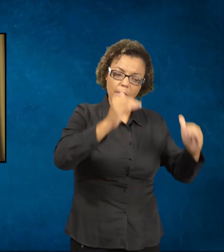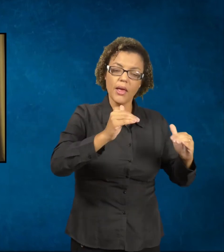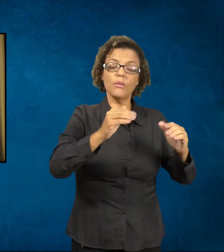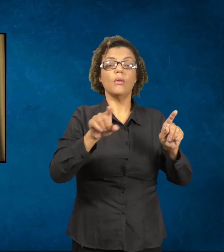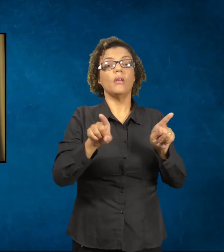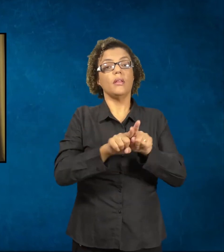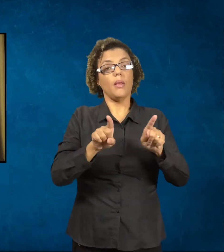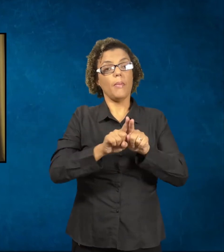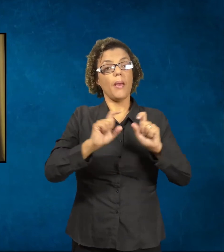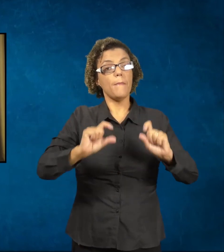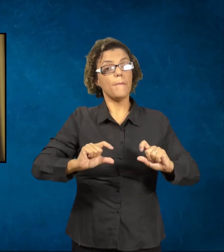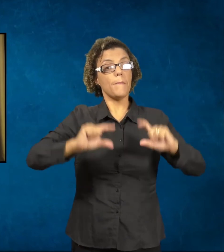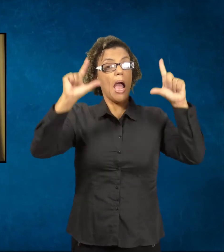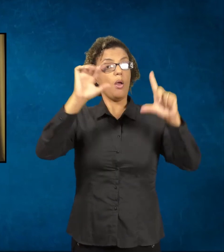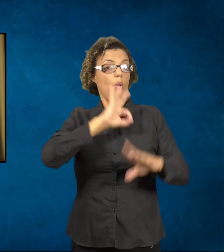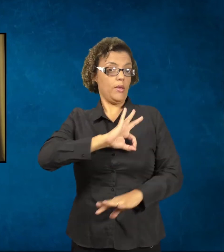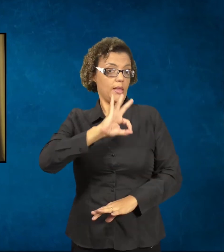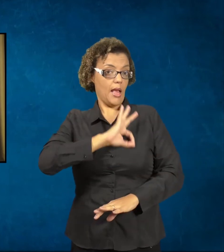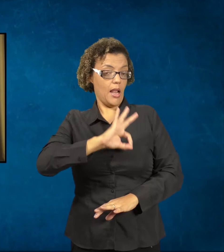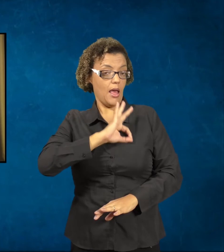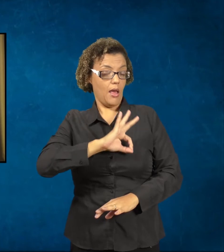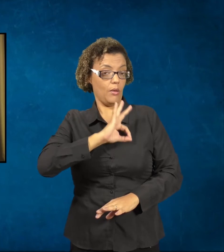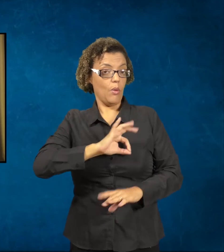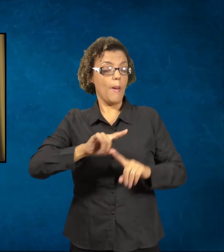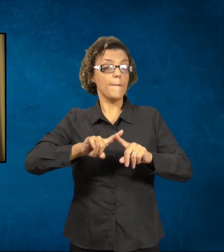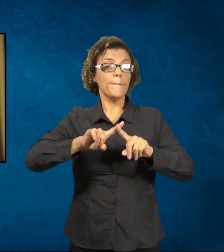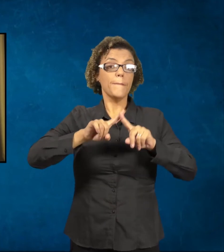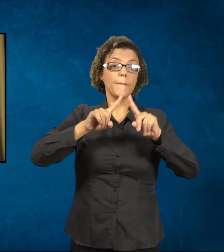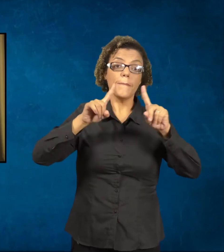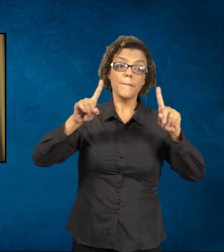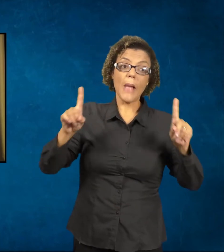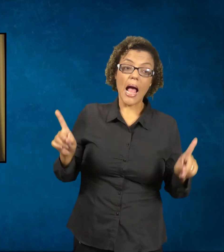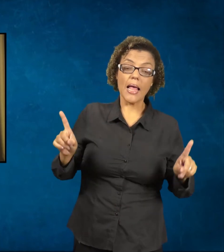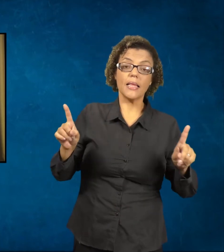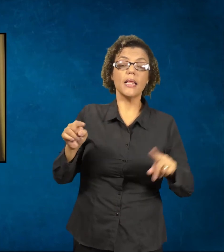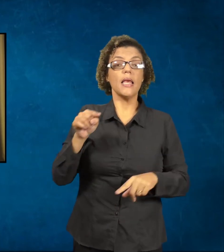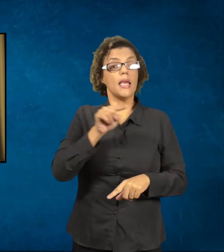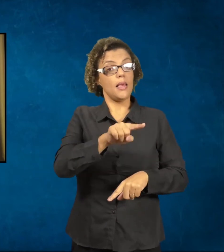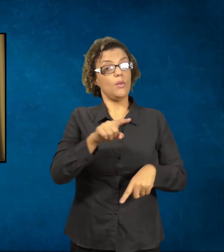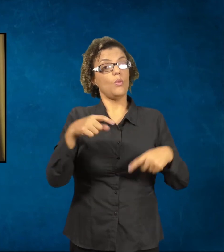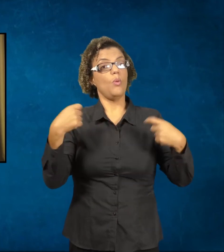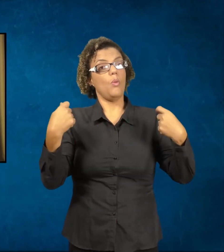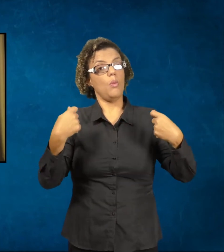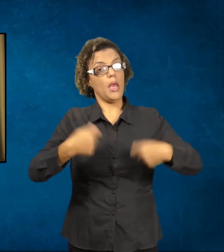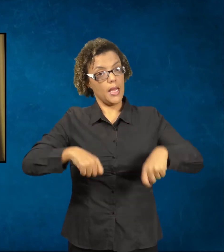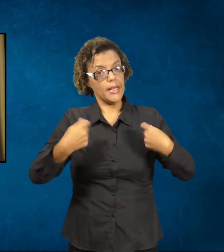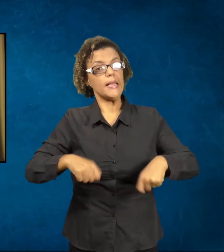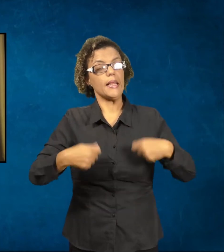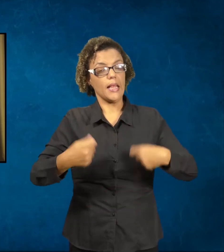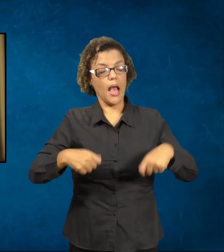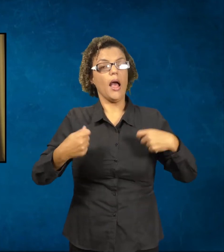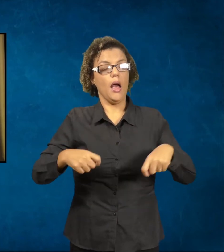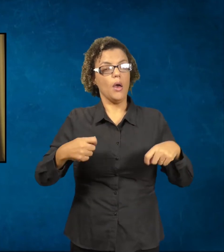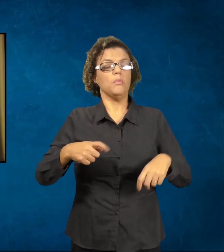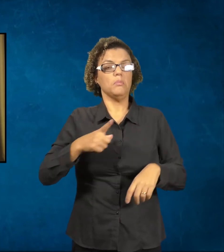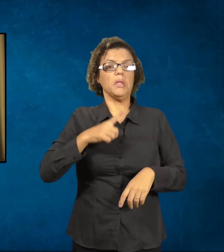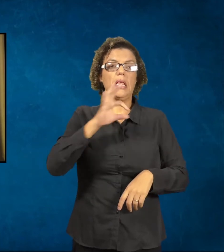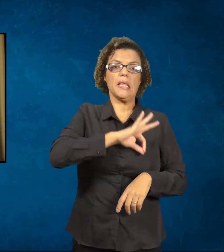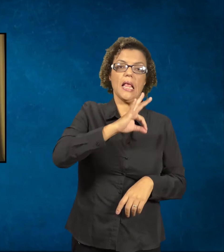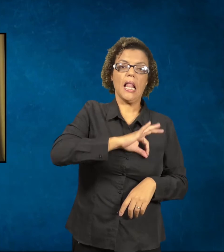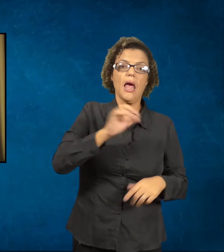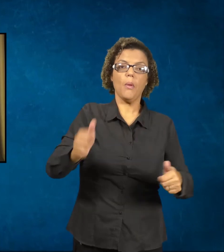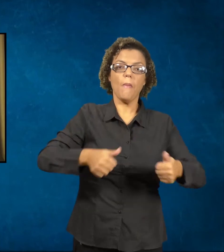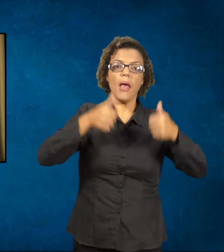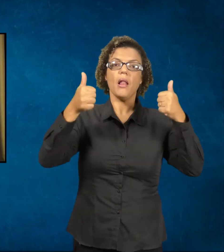Mas percebam, isso é, digamos assim, um pré-requisito necessário, uma condição necessária, mas